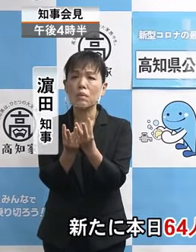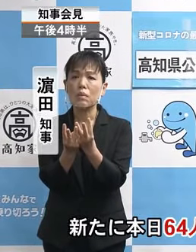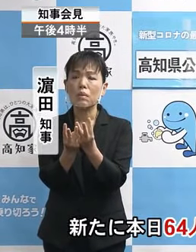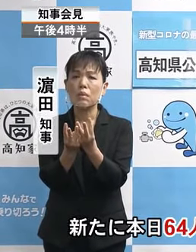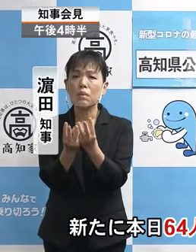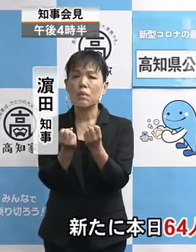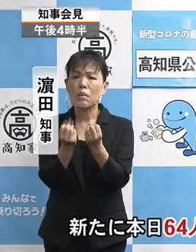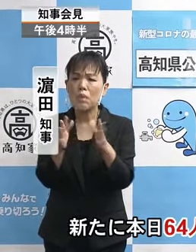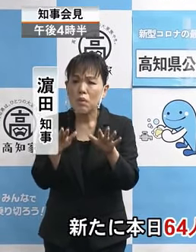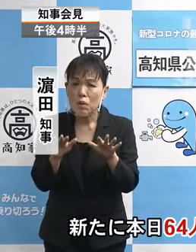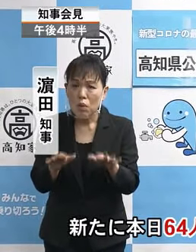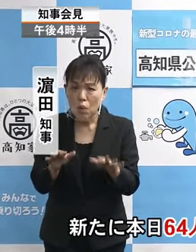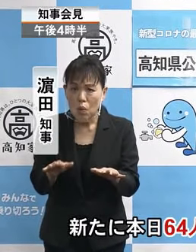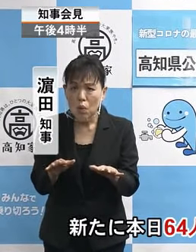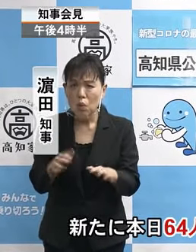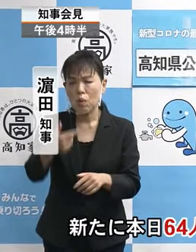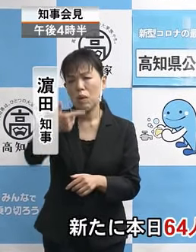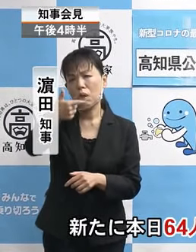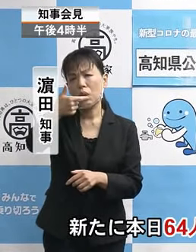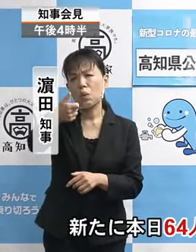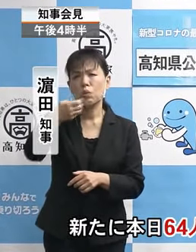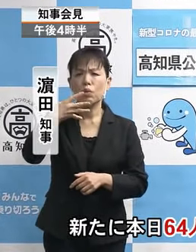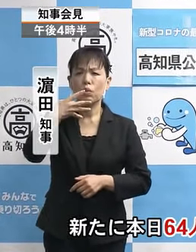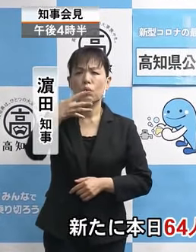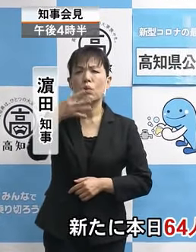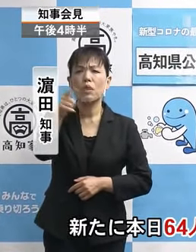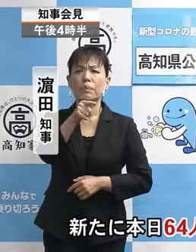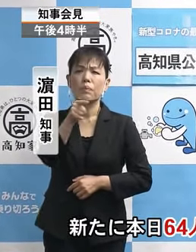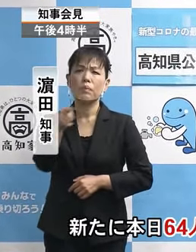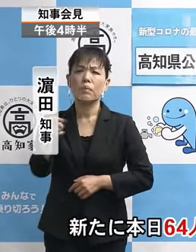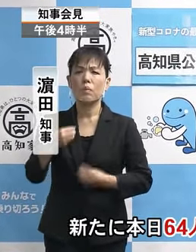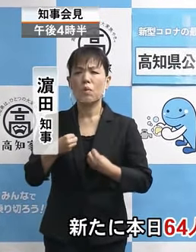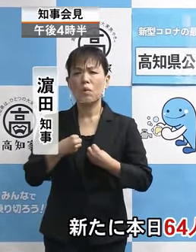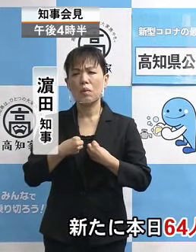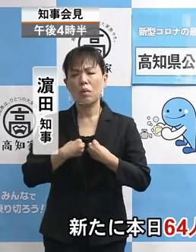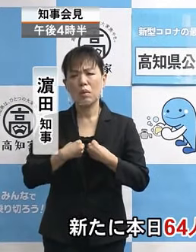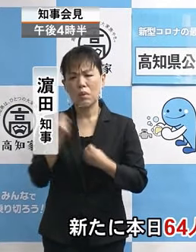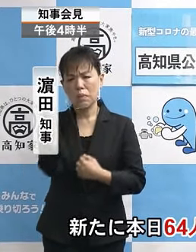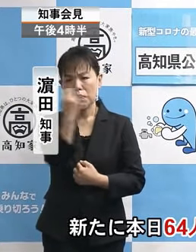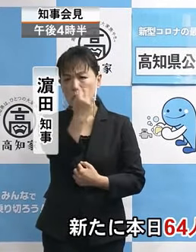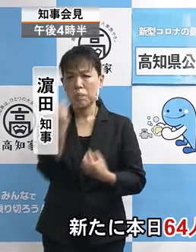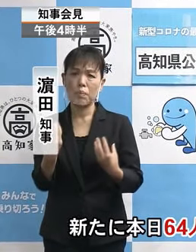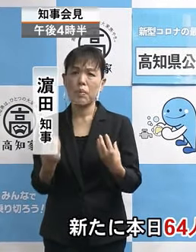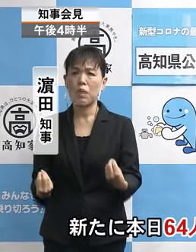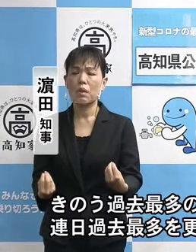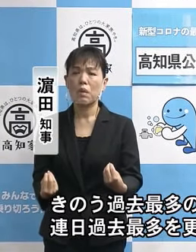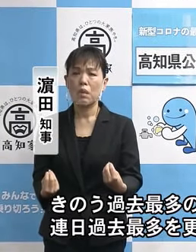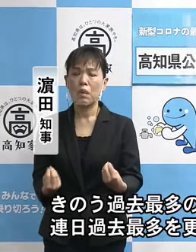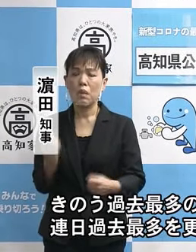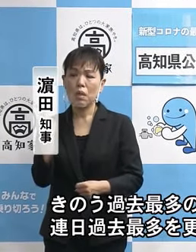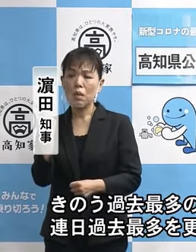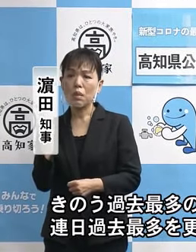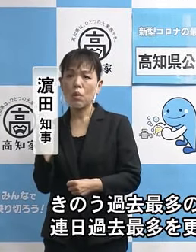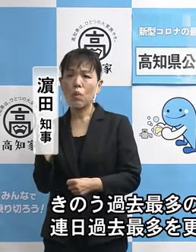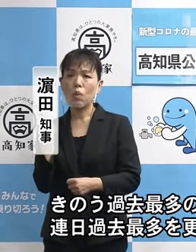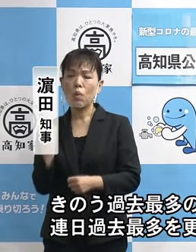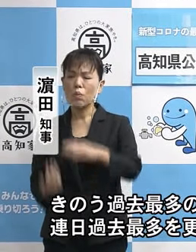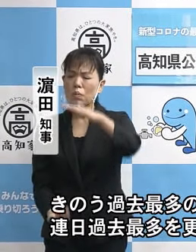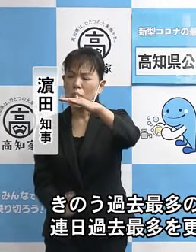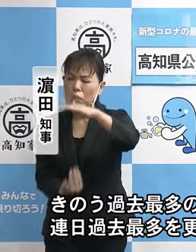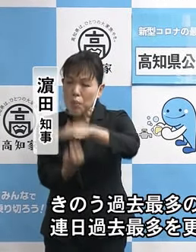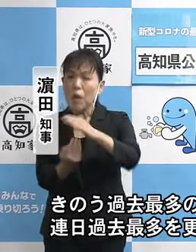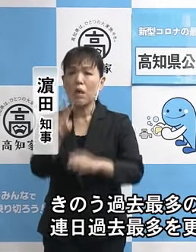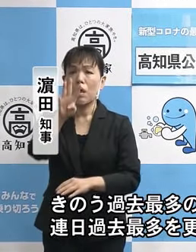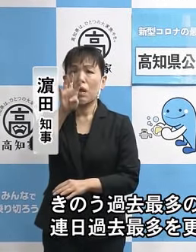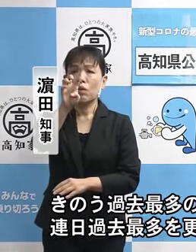新たに本日は64人の感染が確認をされました。まあ、昨日過去最多の